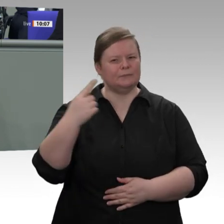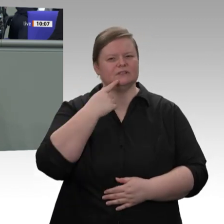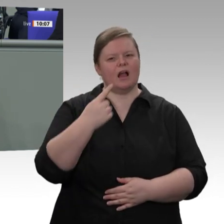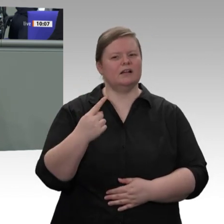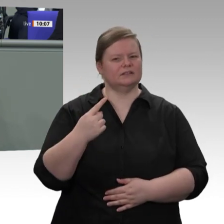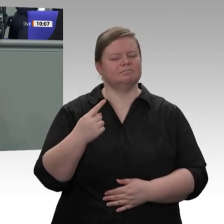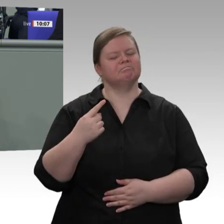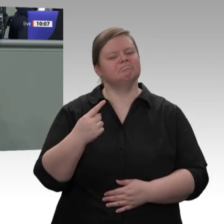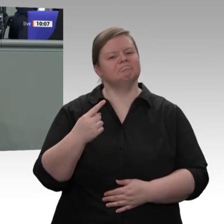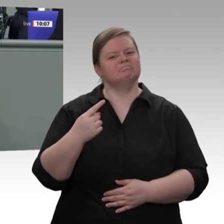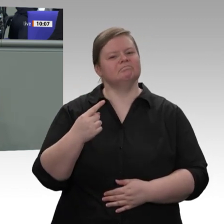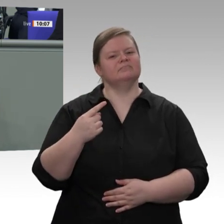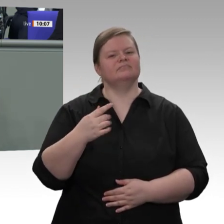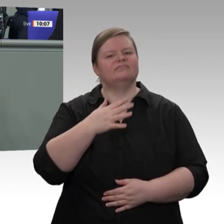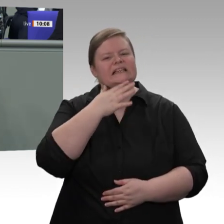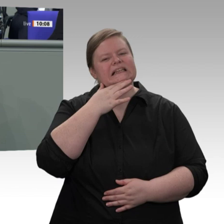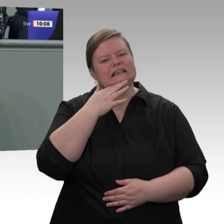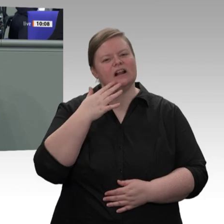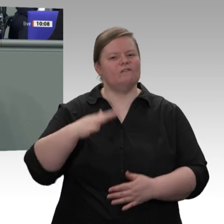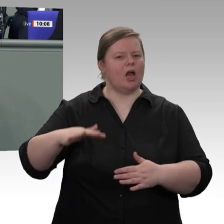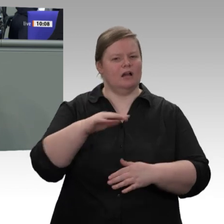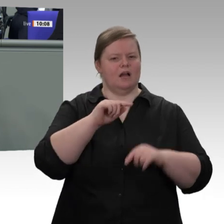auf Missstände, indem er die AfD wählt.